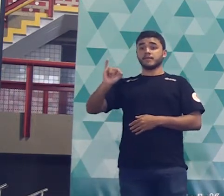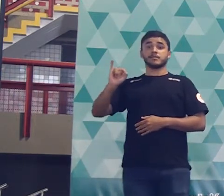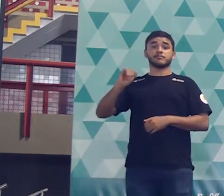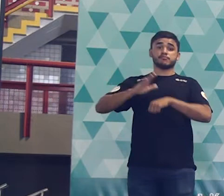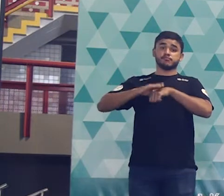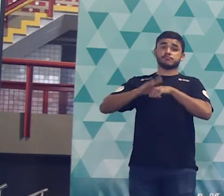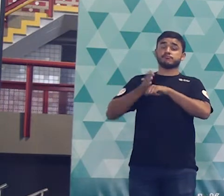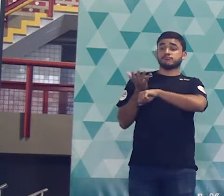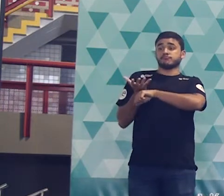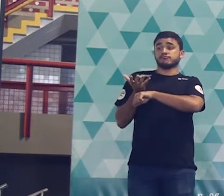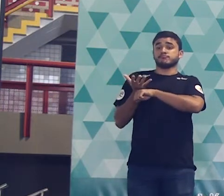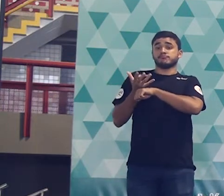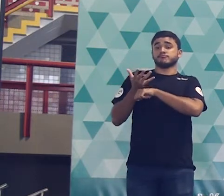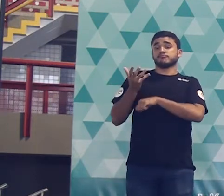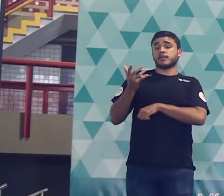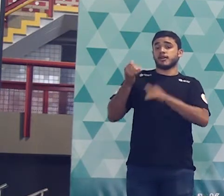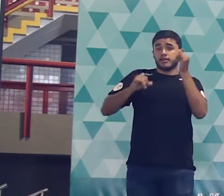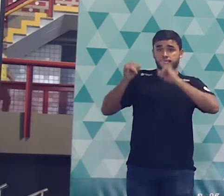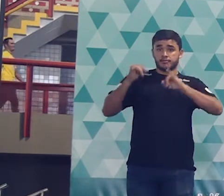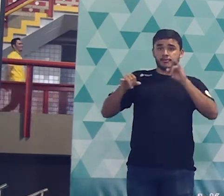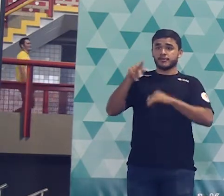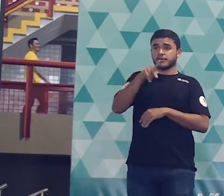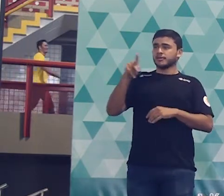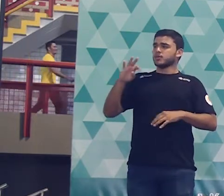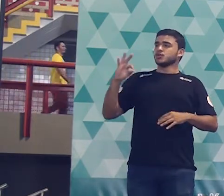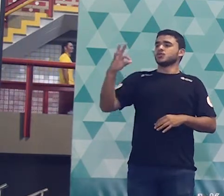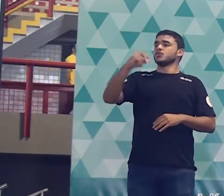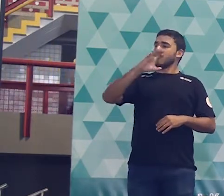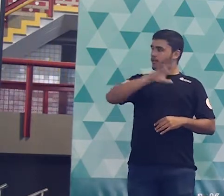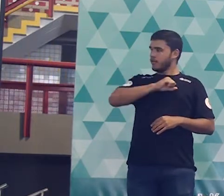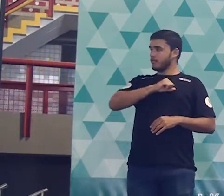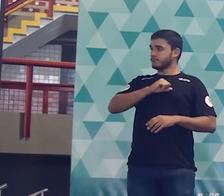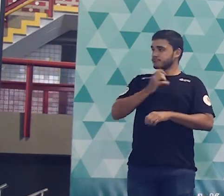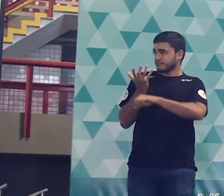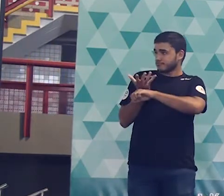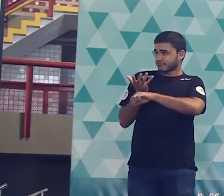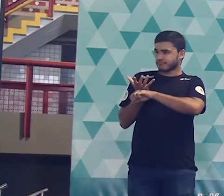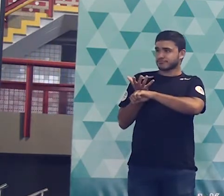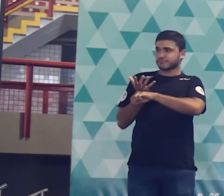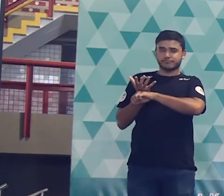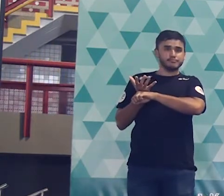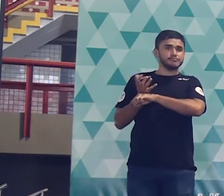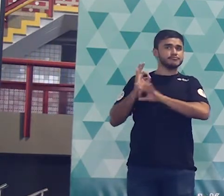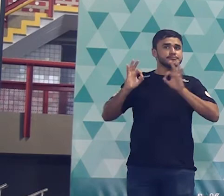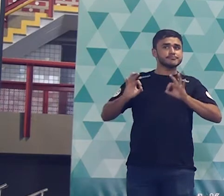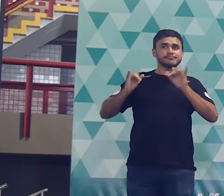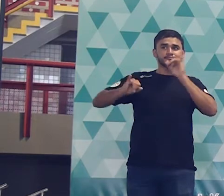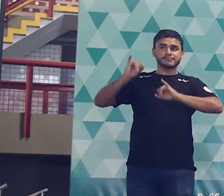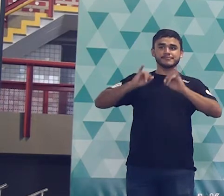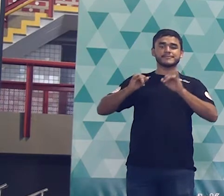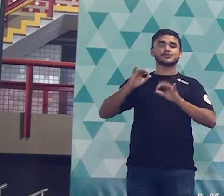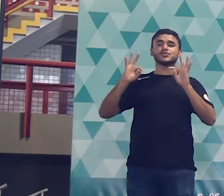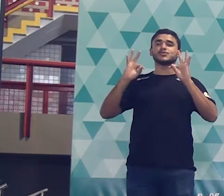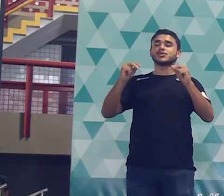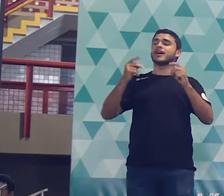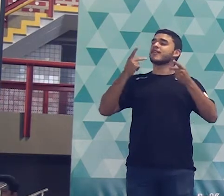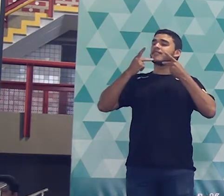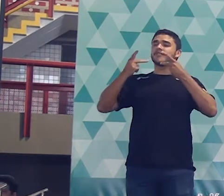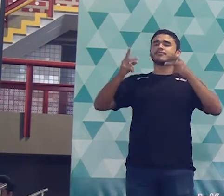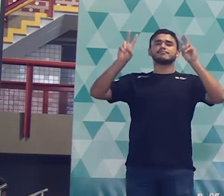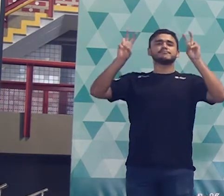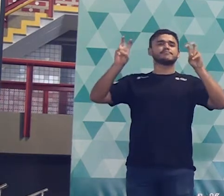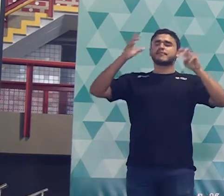de Química, uma matéria muito amada por todos. Todo mundo, quando escuta o nome Química, já fica assim muito feliz, porque é uma